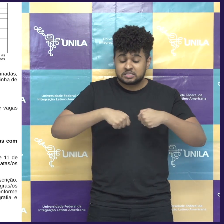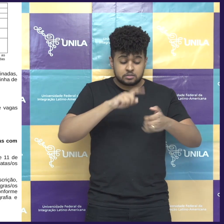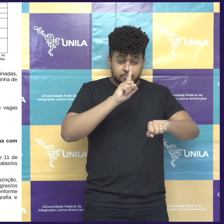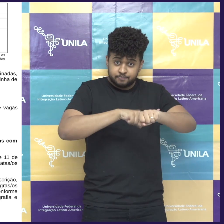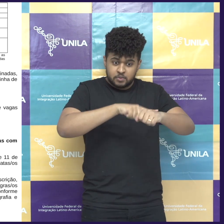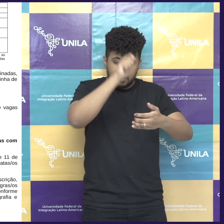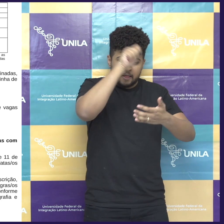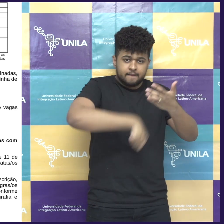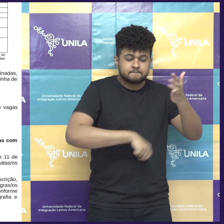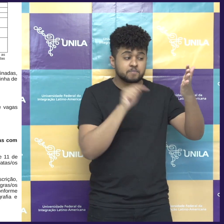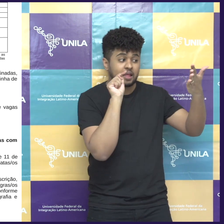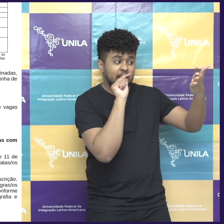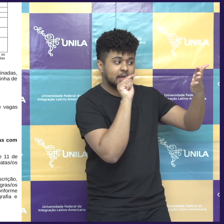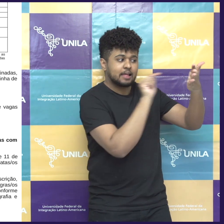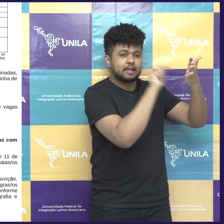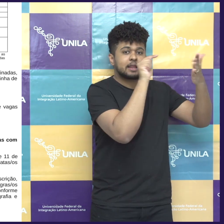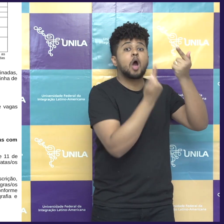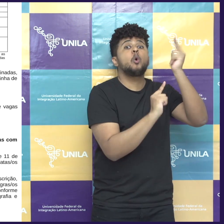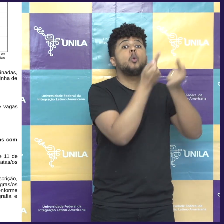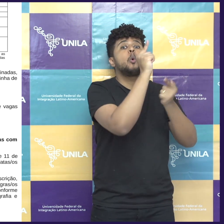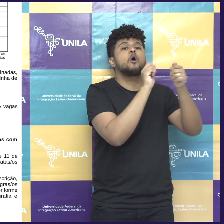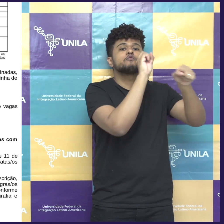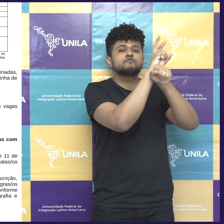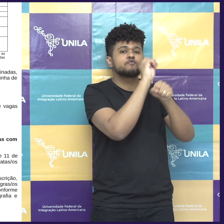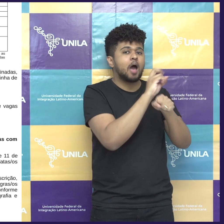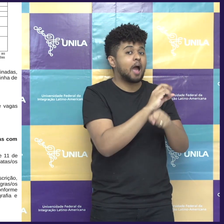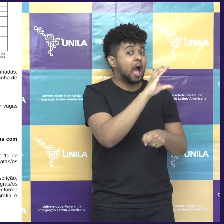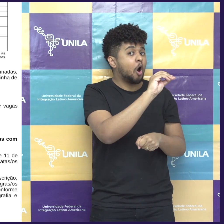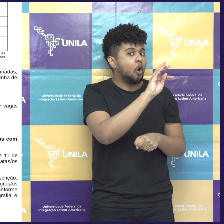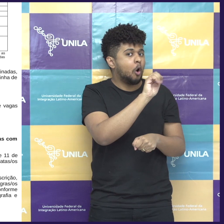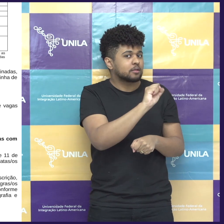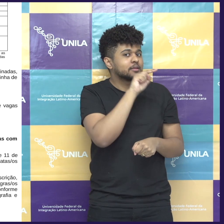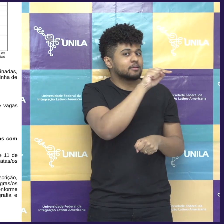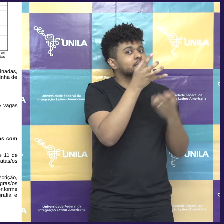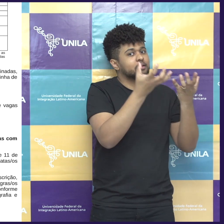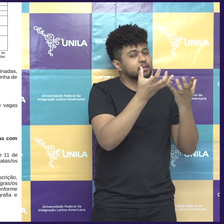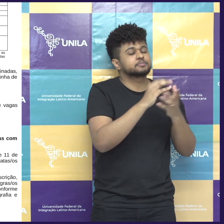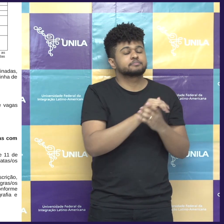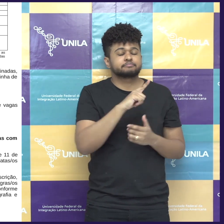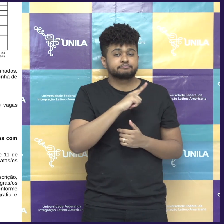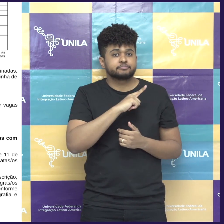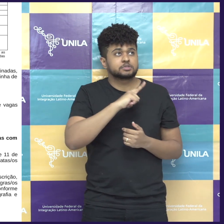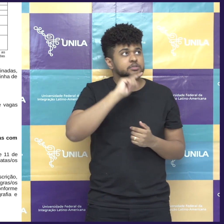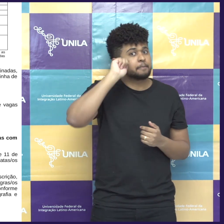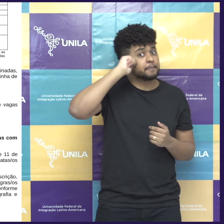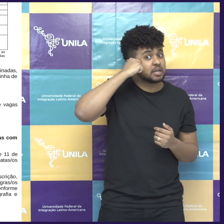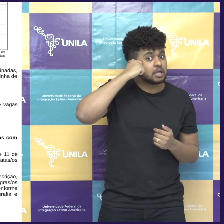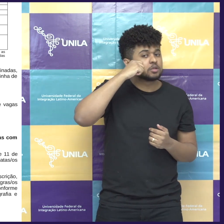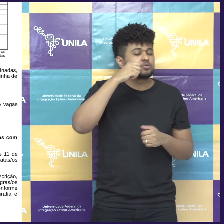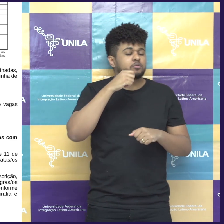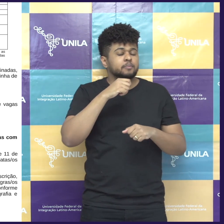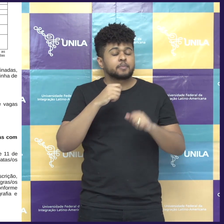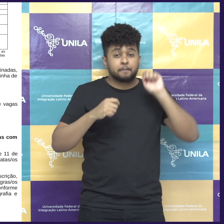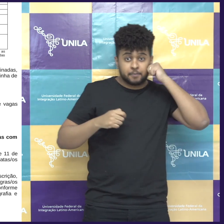inscrição, assinalar a opção que deseja concorrer às vagas destinadas a candidatos negras,